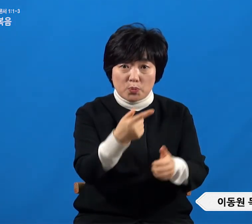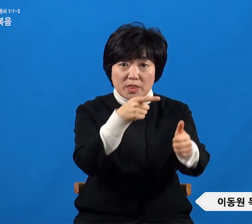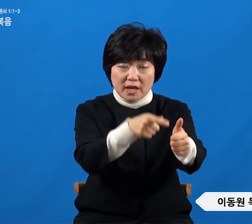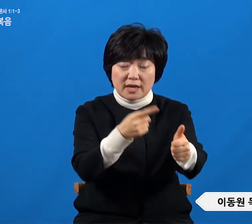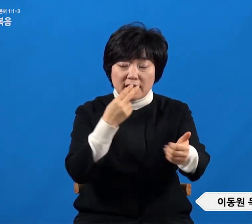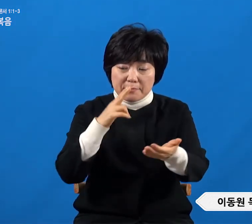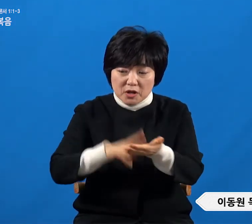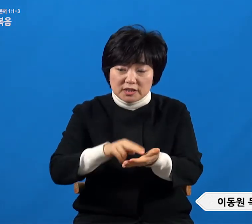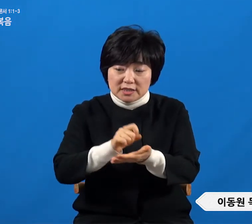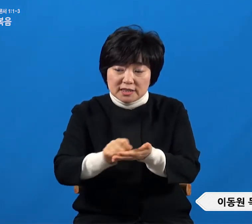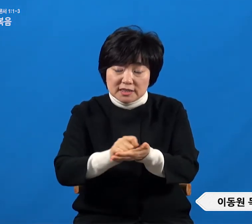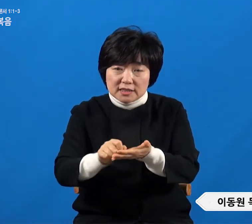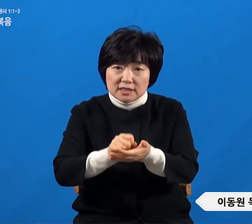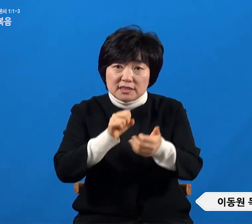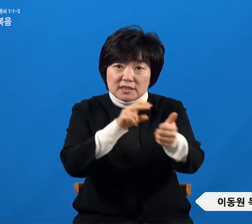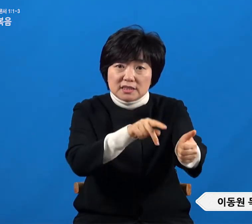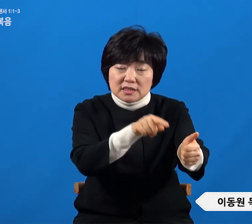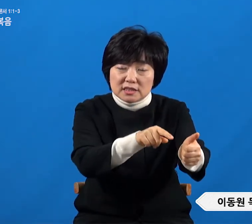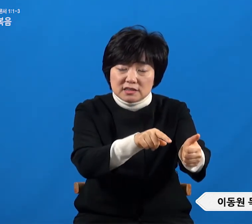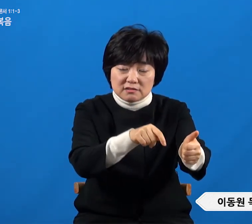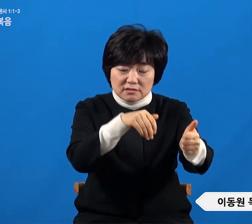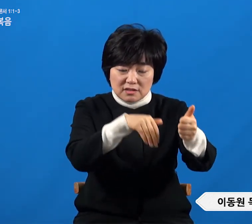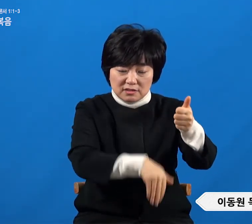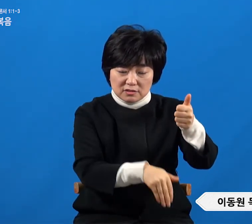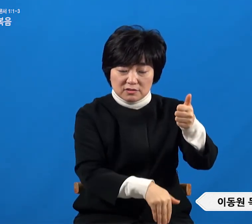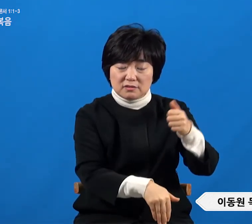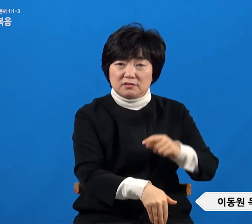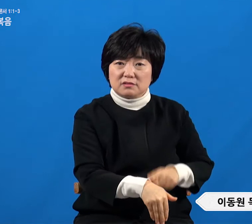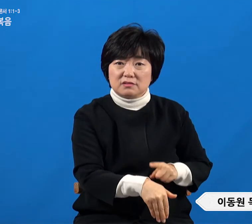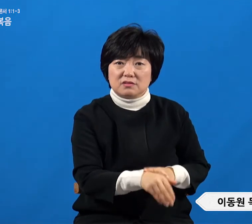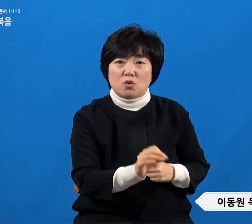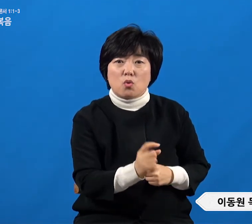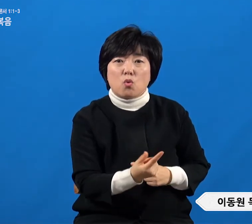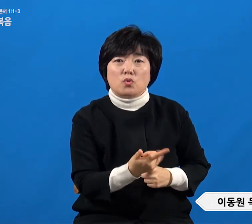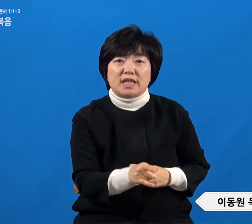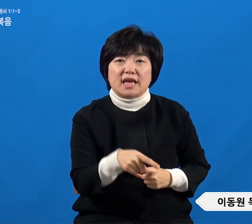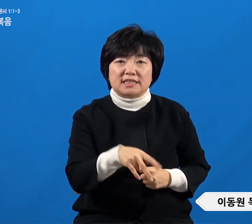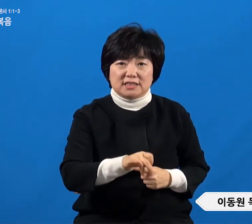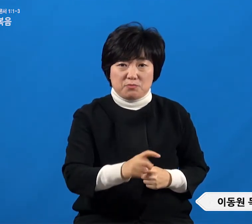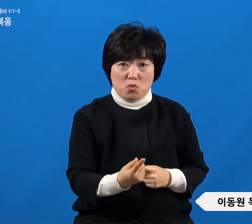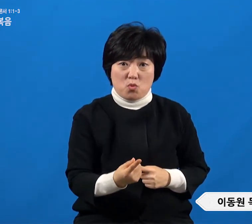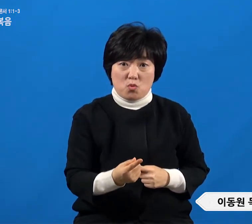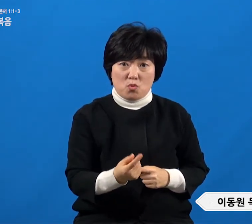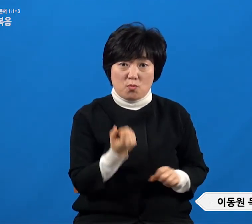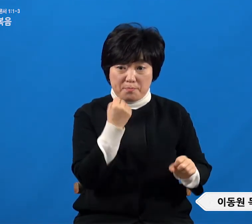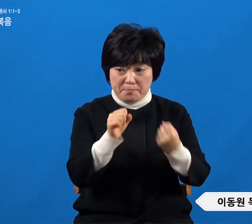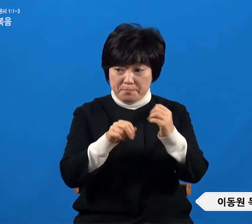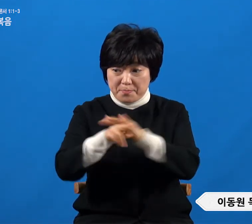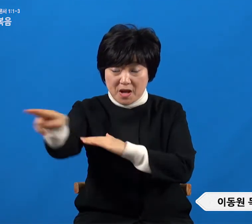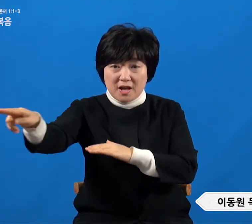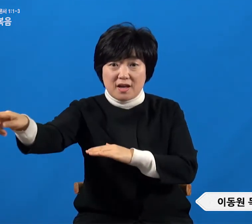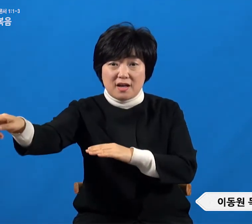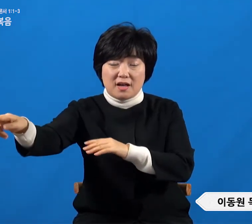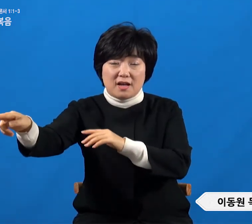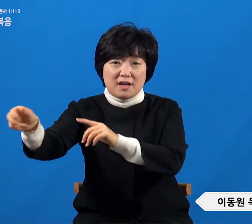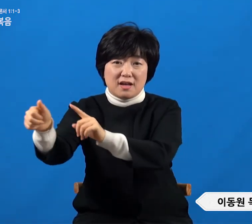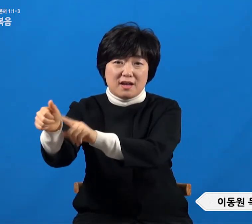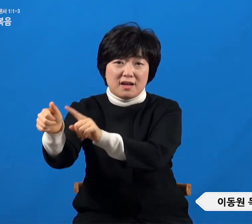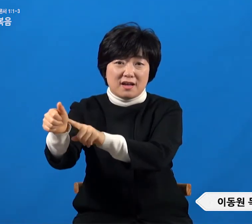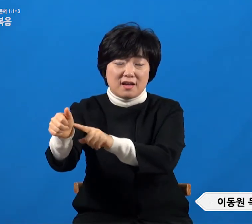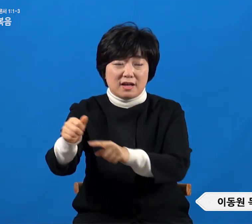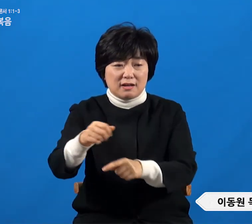계기가 빌레몬의 종이었던 오네시모 때문이라고 말씀을 드렸어요. 자, 오네시모는 자기 주인 빌레몬에게